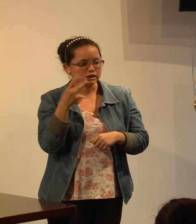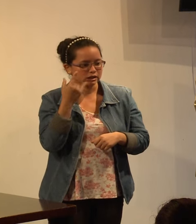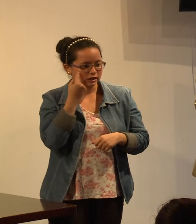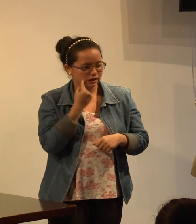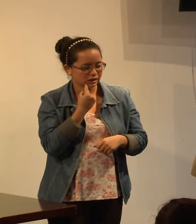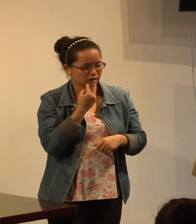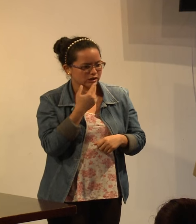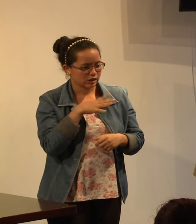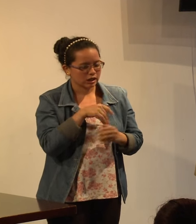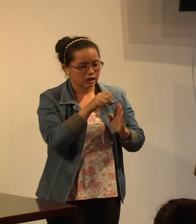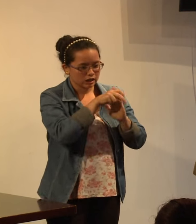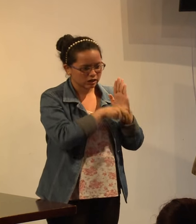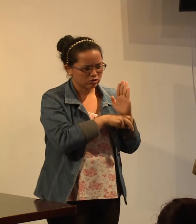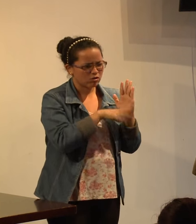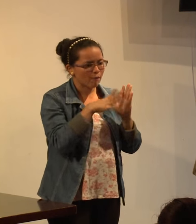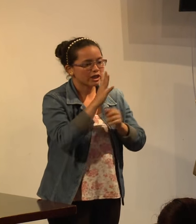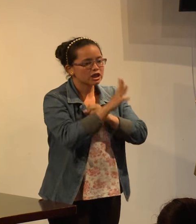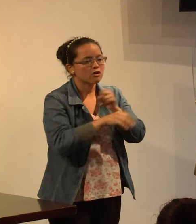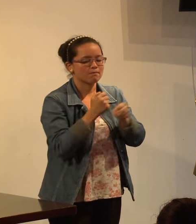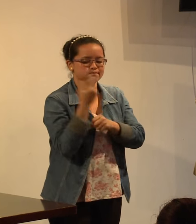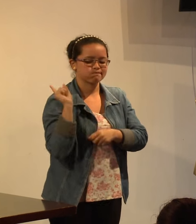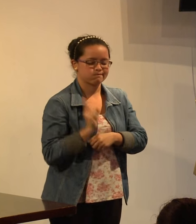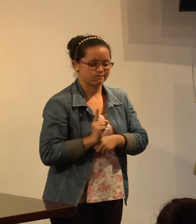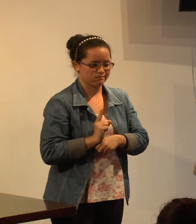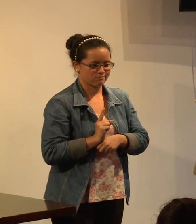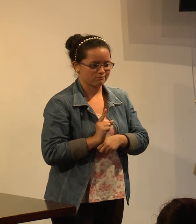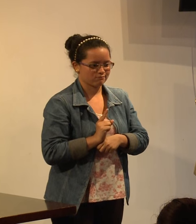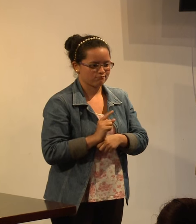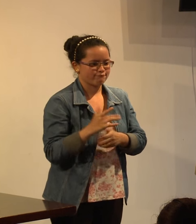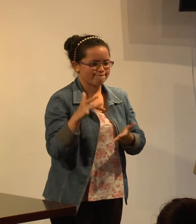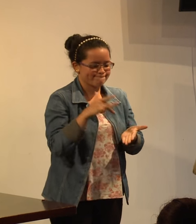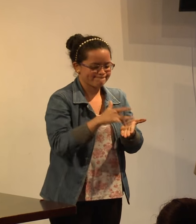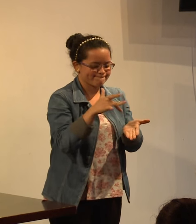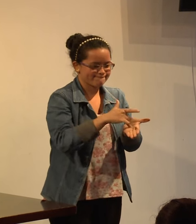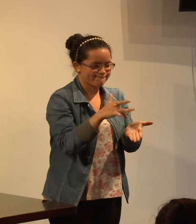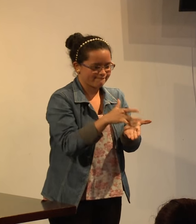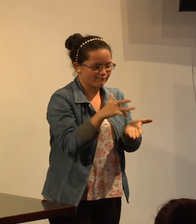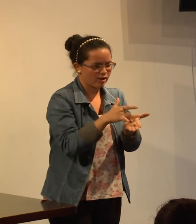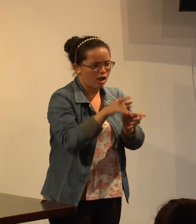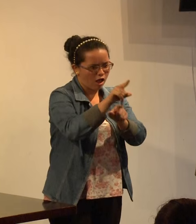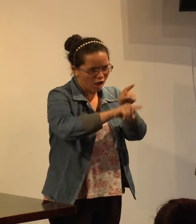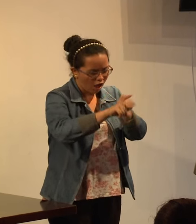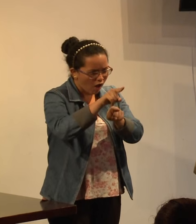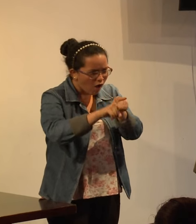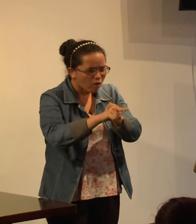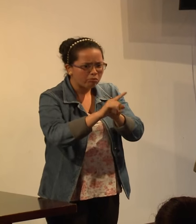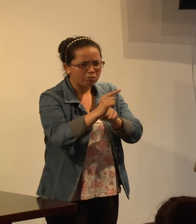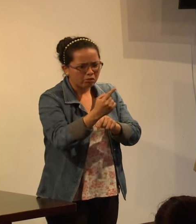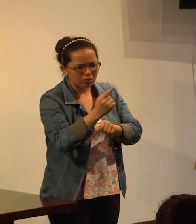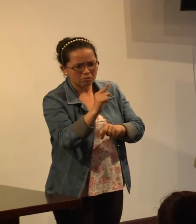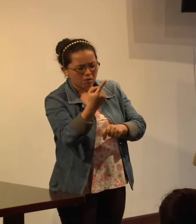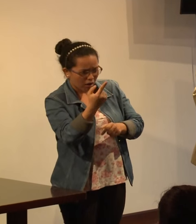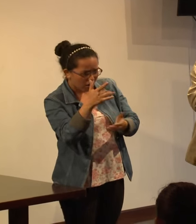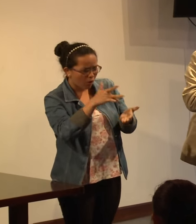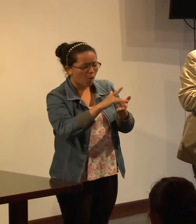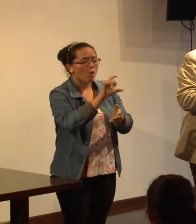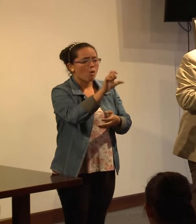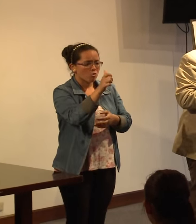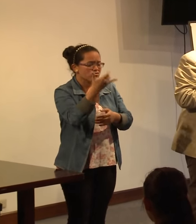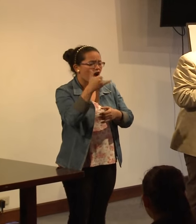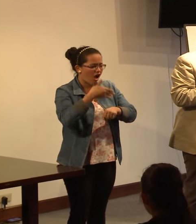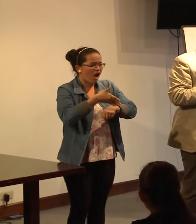seminario tiene más o menos 5 años, ellos han venido asistiendo, algunos de ellos por primera vez, otros han